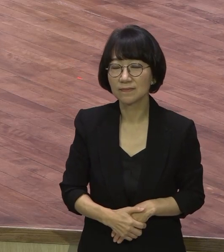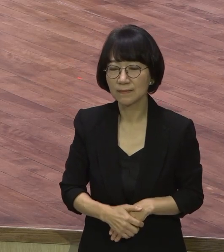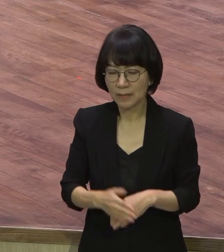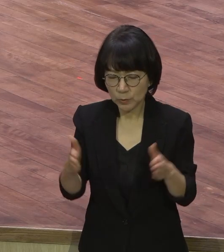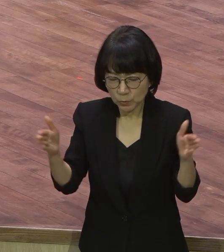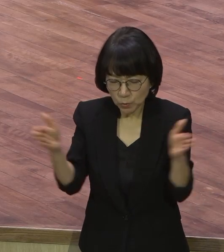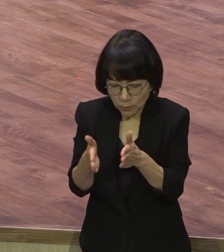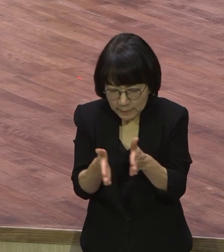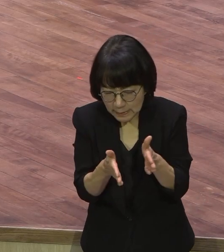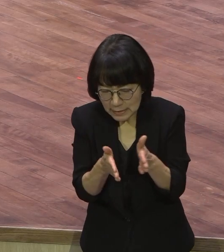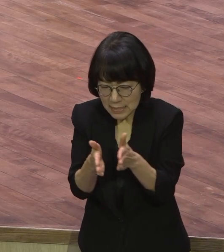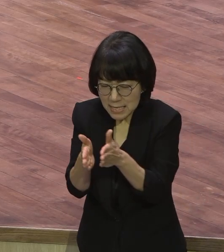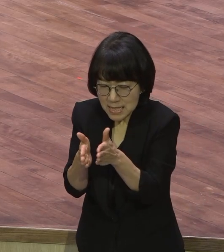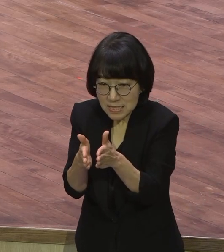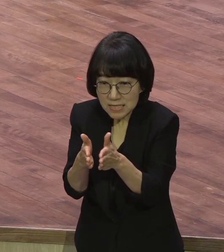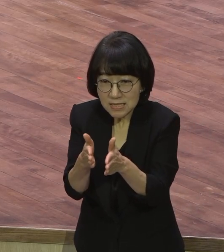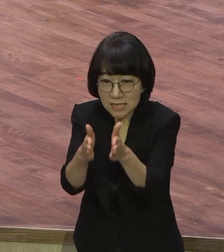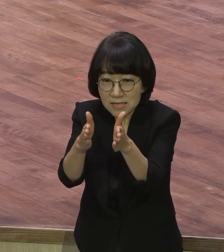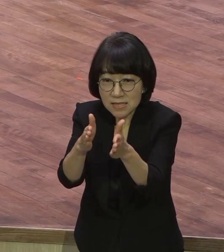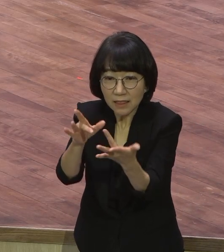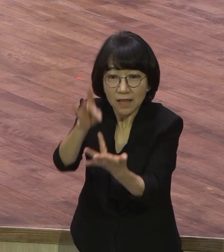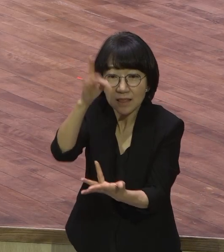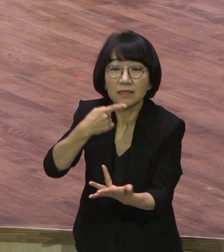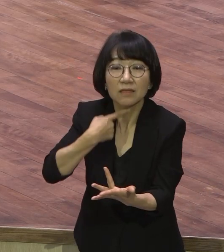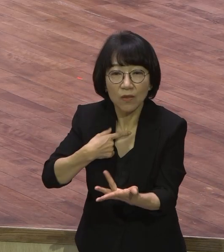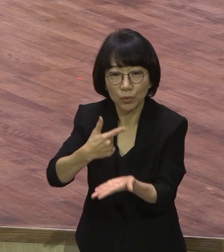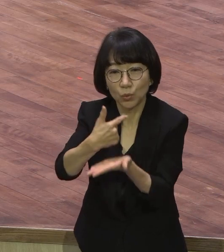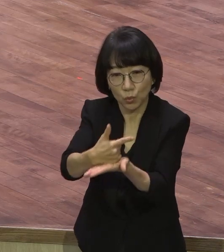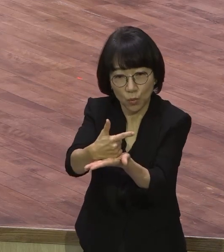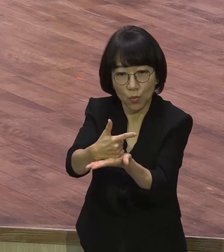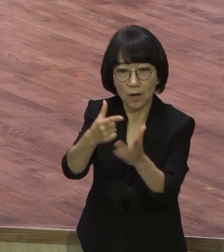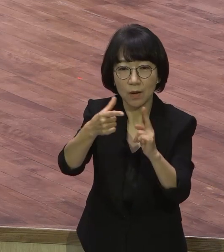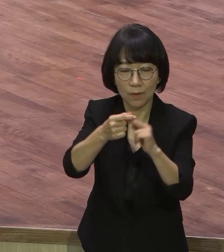좁은 길을 갔던 노아와 그 가족만 살아남았어요.